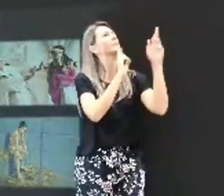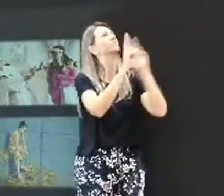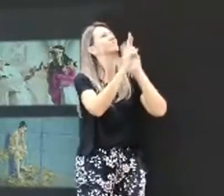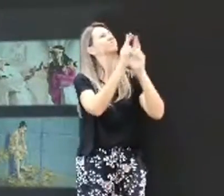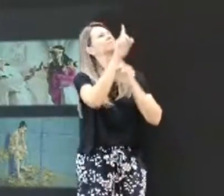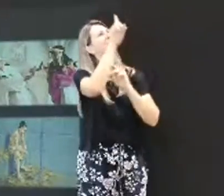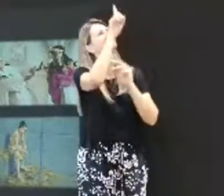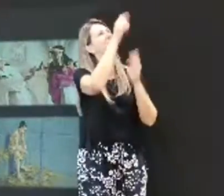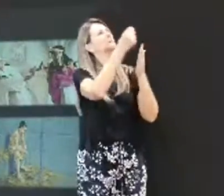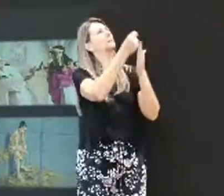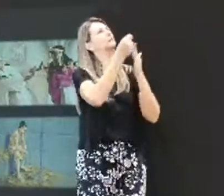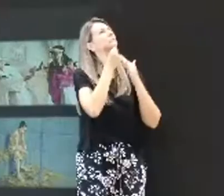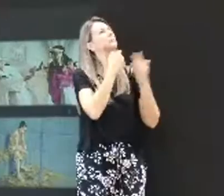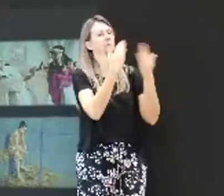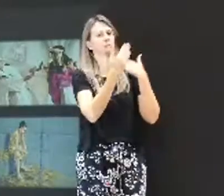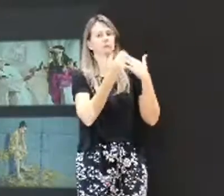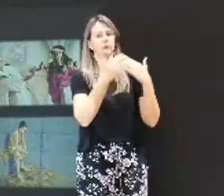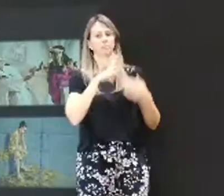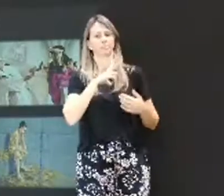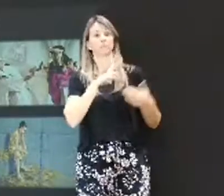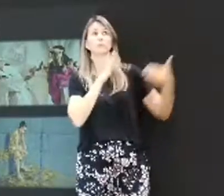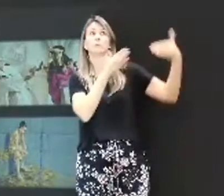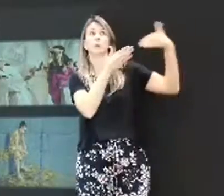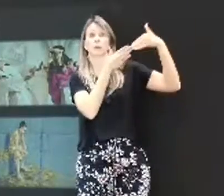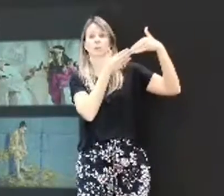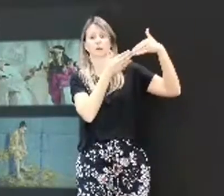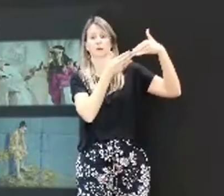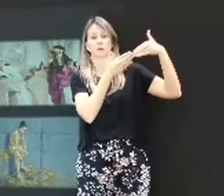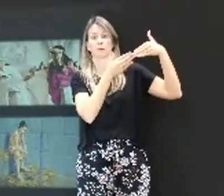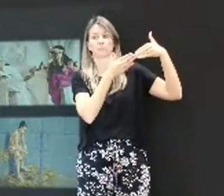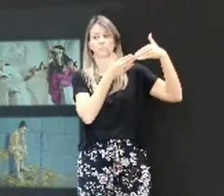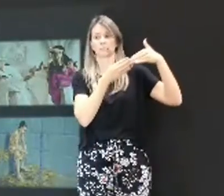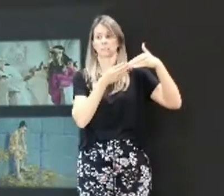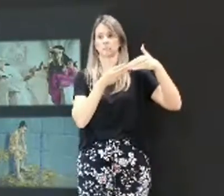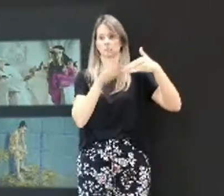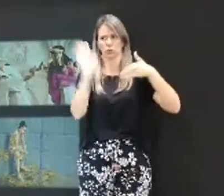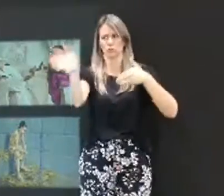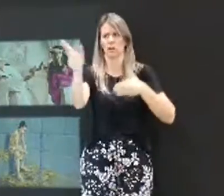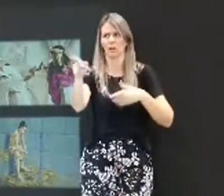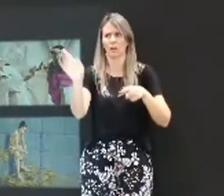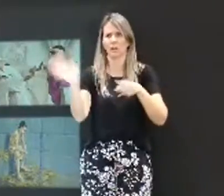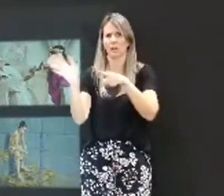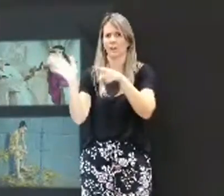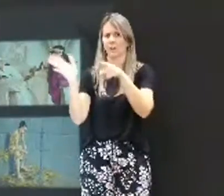e abre seu coração, se relaciona com o Senhor em particular? Você já faz